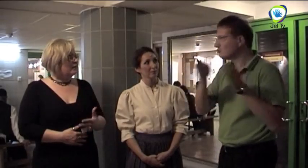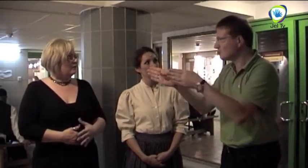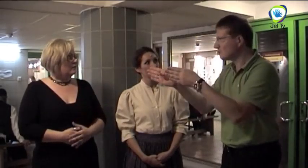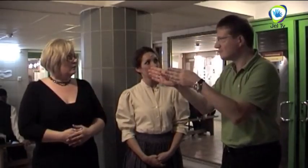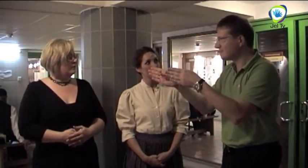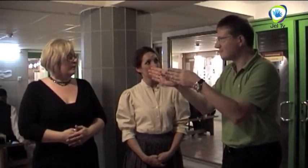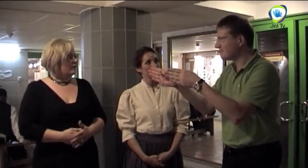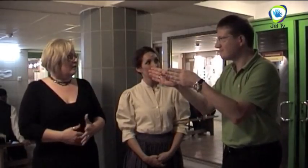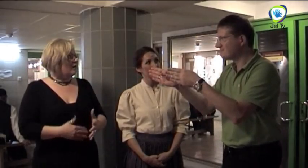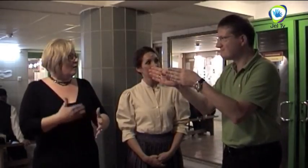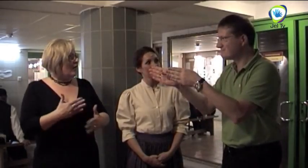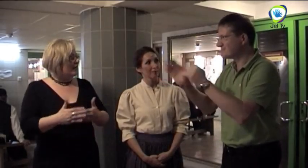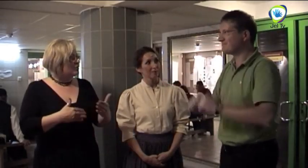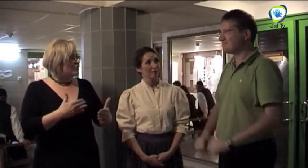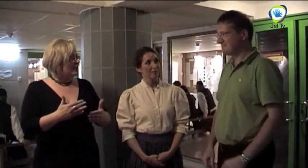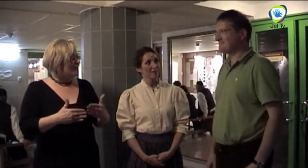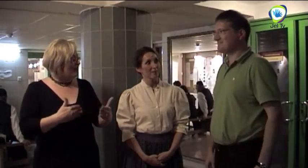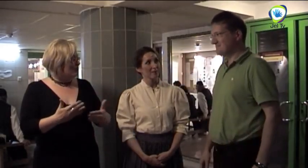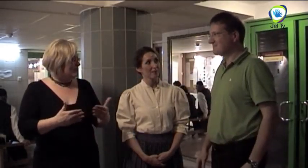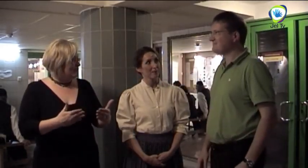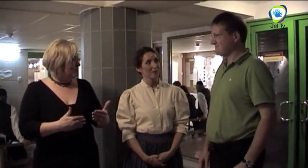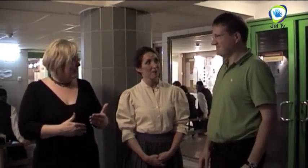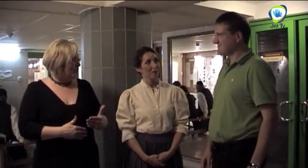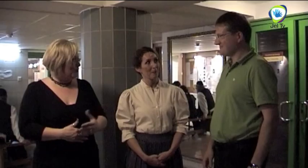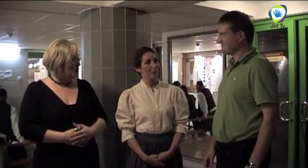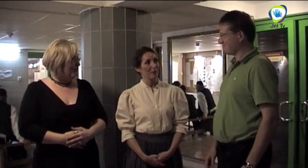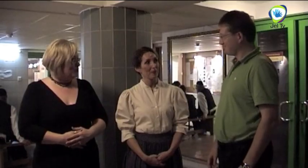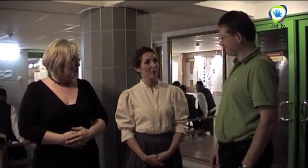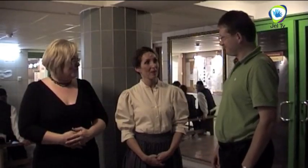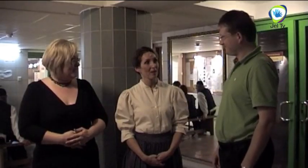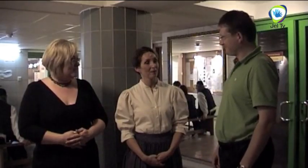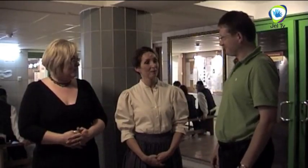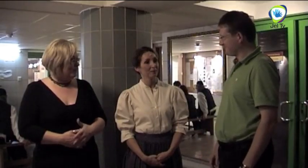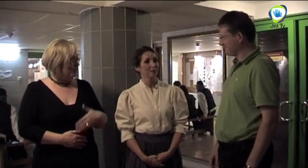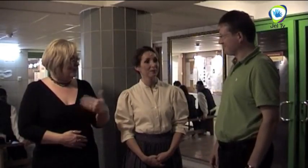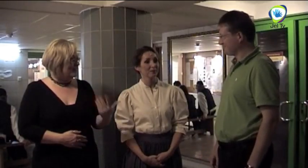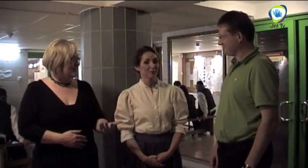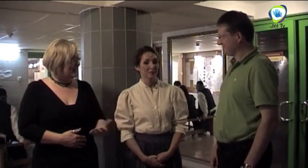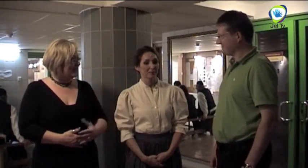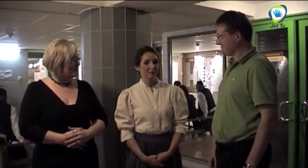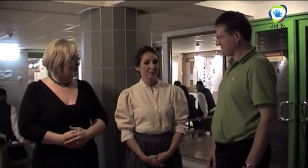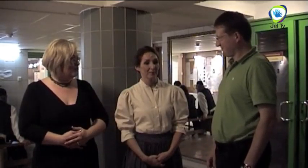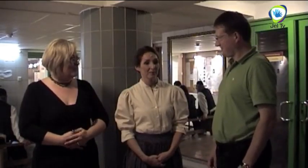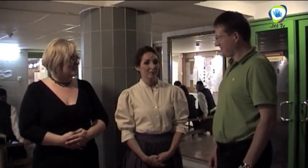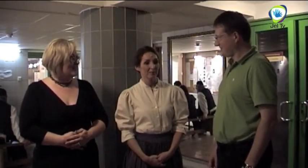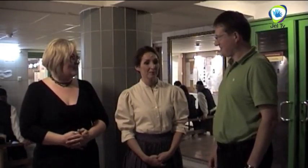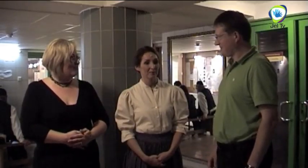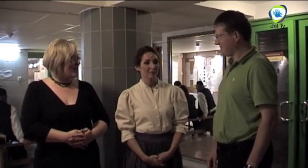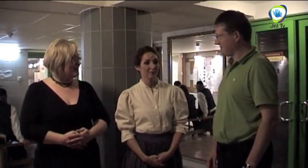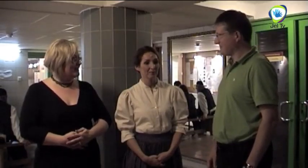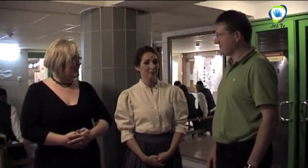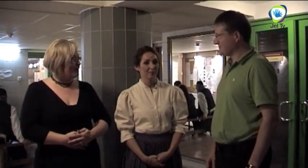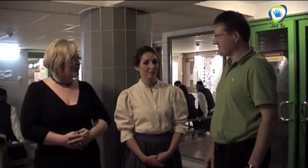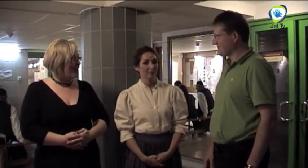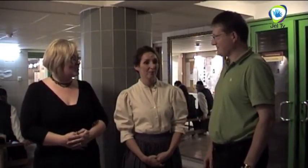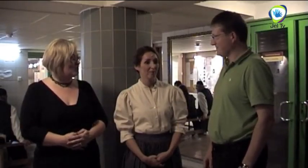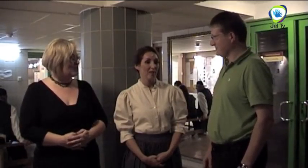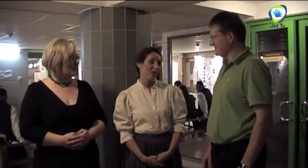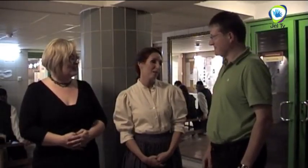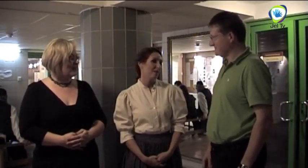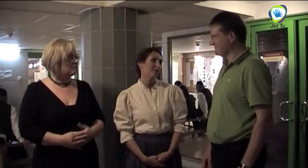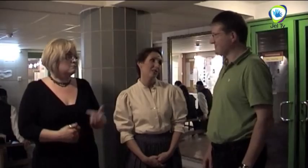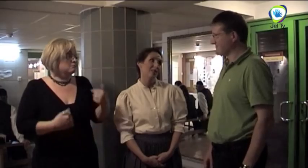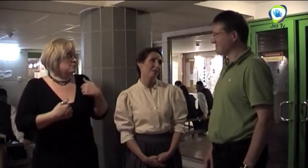figyelem egy kicsikét megoszlik, ugye, hogyha tolmács dolgozik a színpadon, hogy ezt titeket művészként mennyire